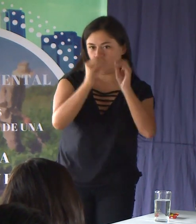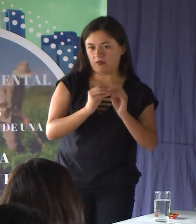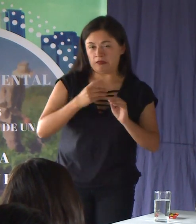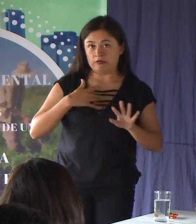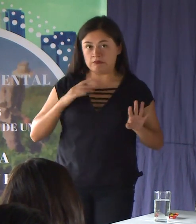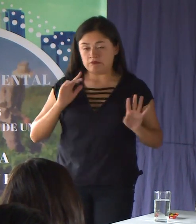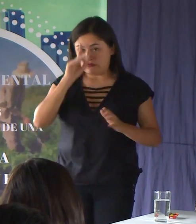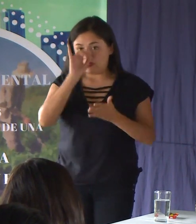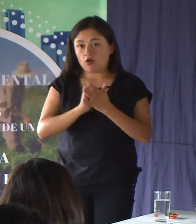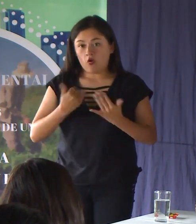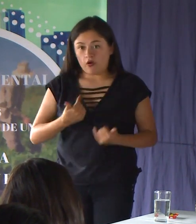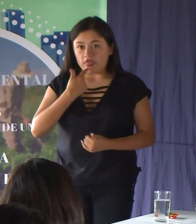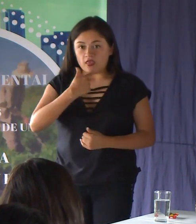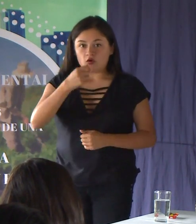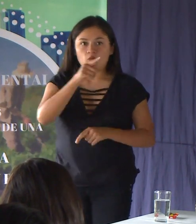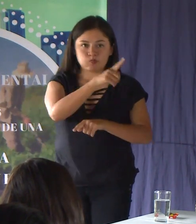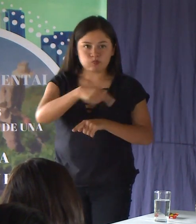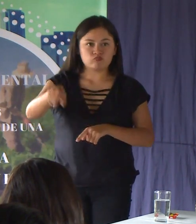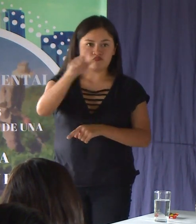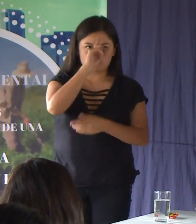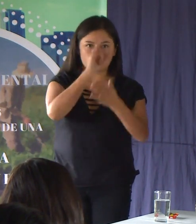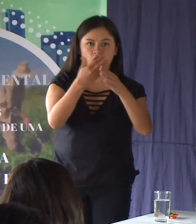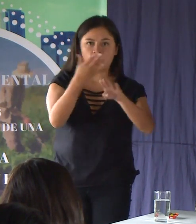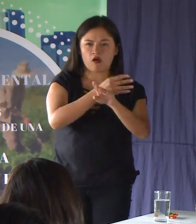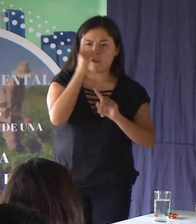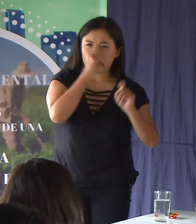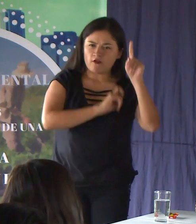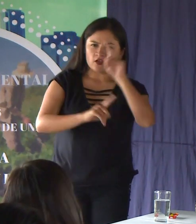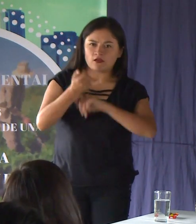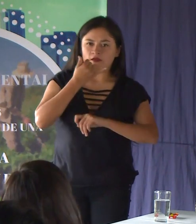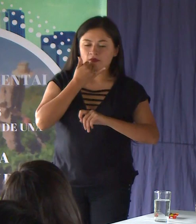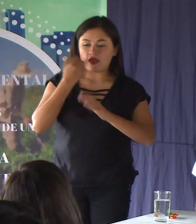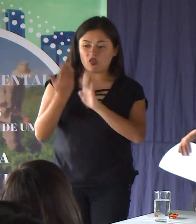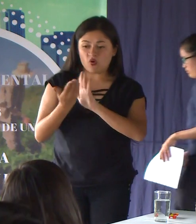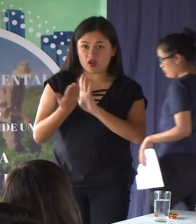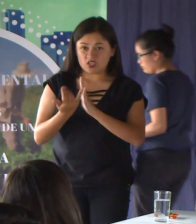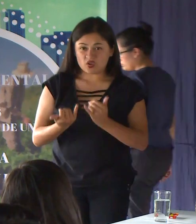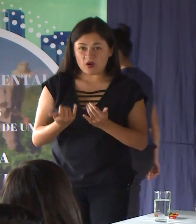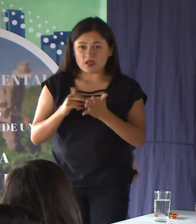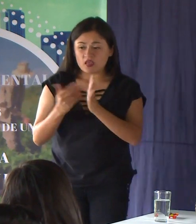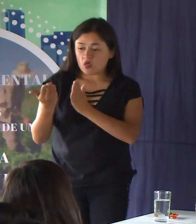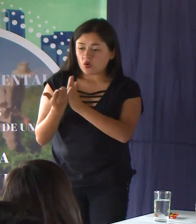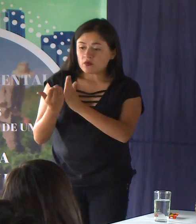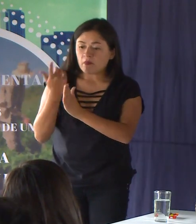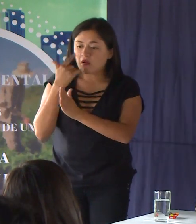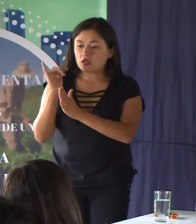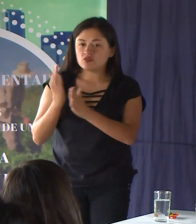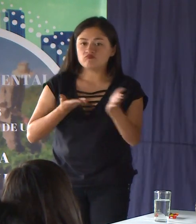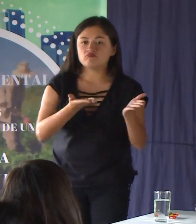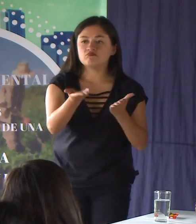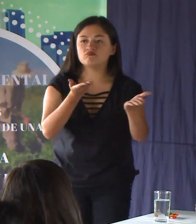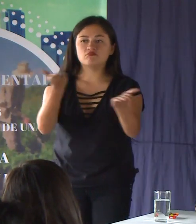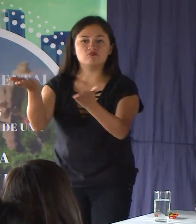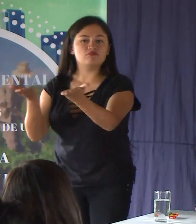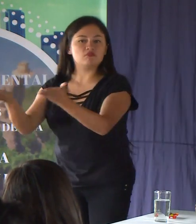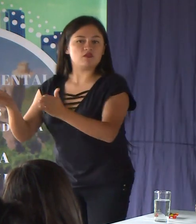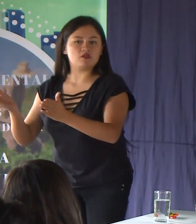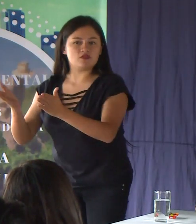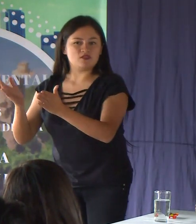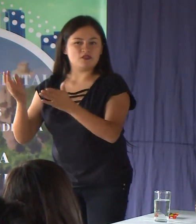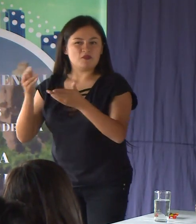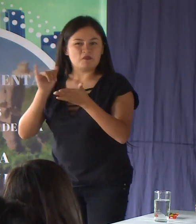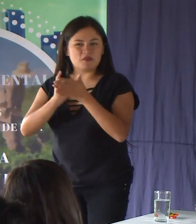como muchos de ustedes lo han reflexionado, la educación es un servicio y hace parte precisamente de ese